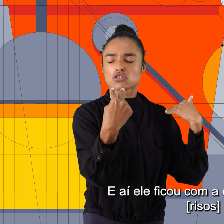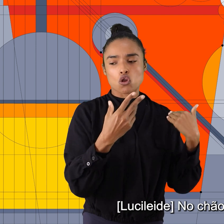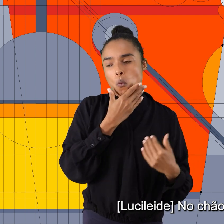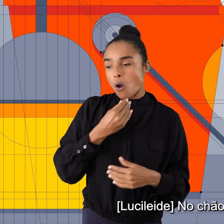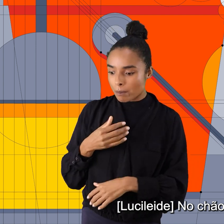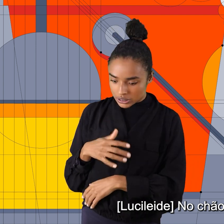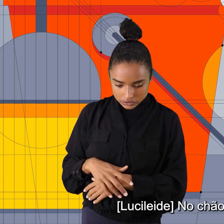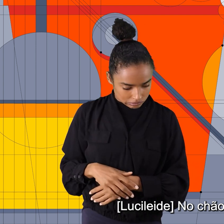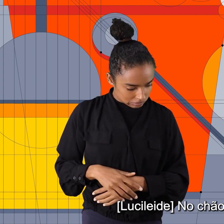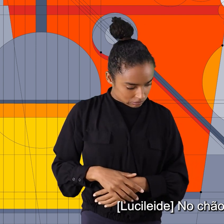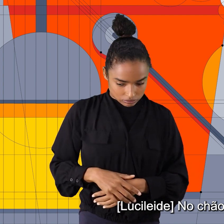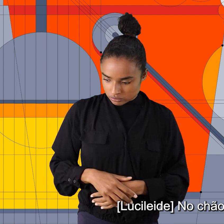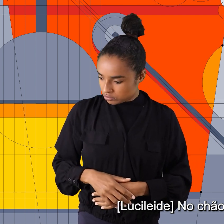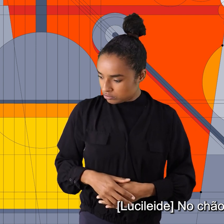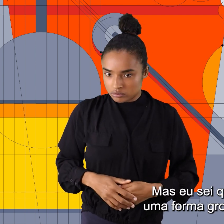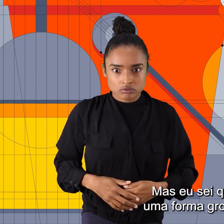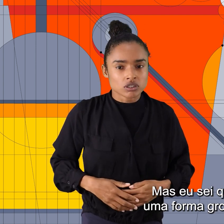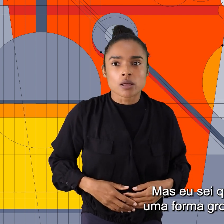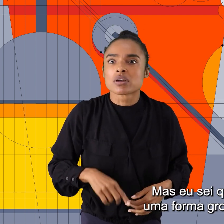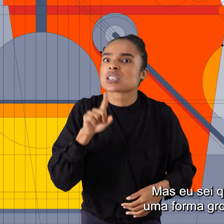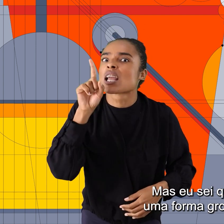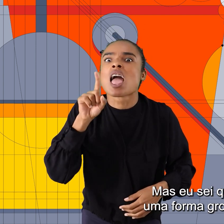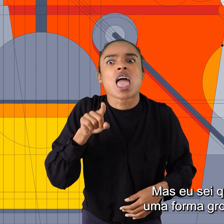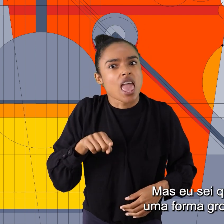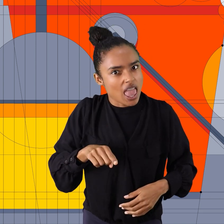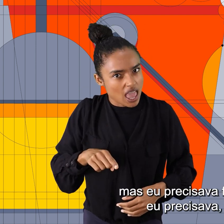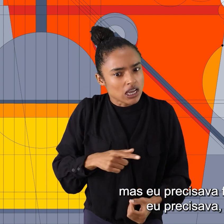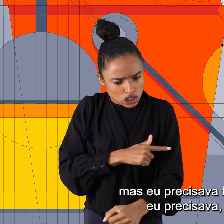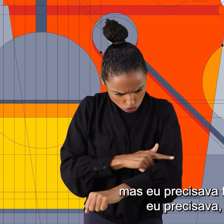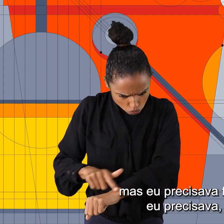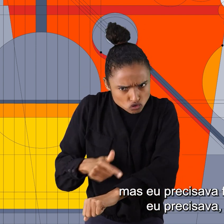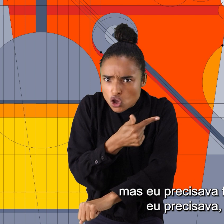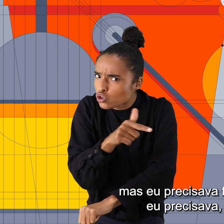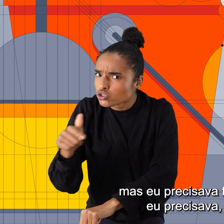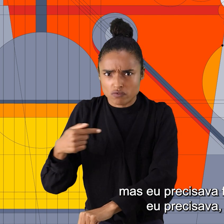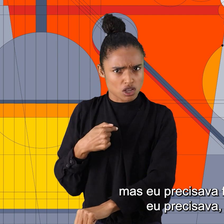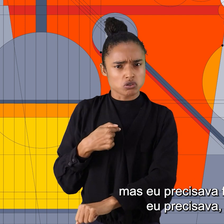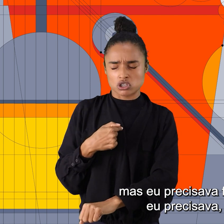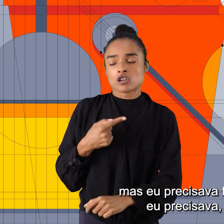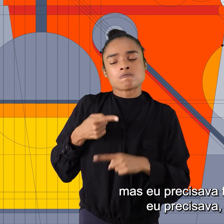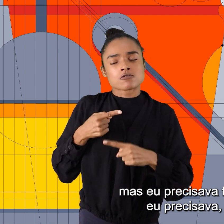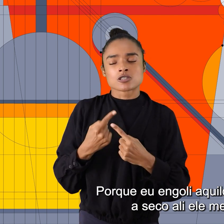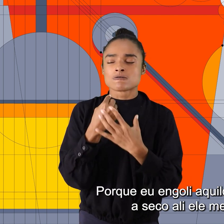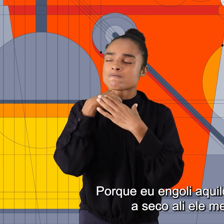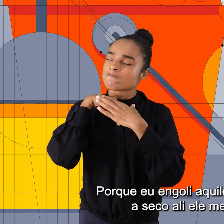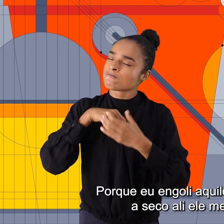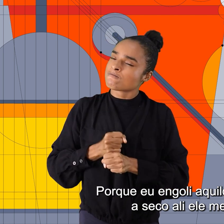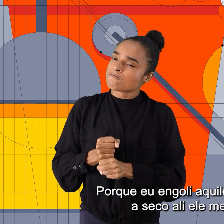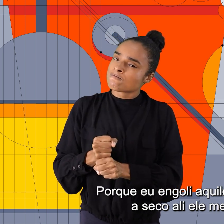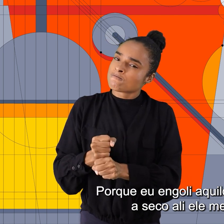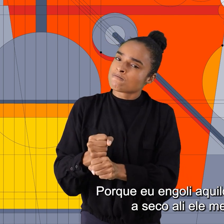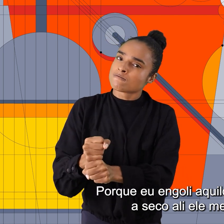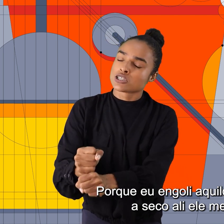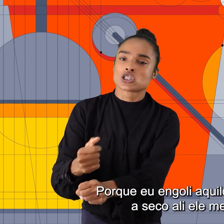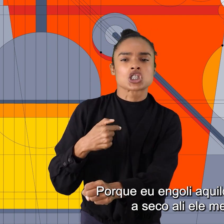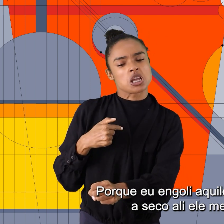chão, né, assim. Mas eu sei que foi uma forma grosseira, mas eu precisava falar aquilo, eu precisava, sabe, que eu engoli aquilo